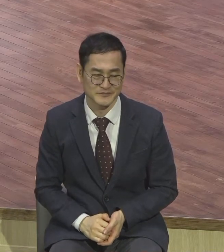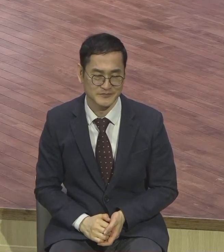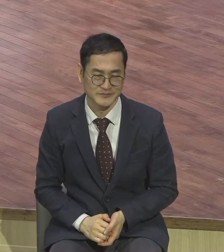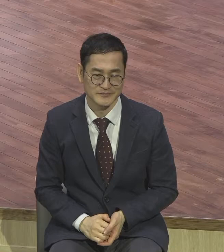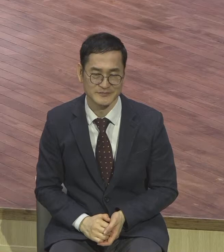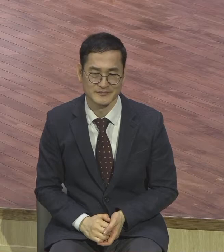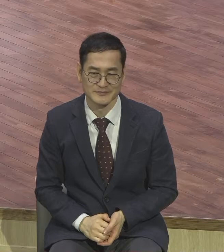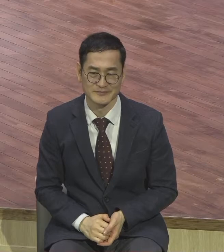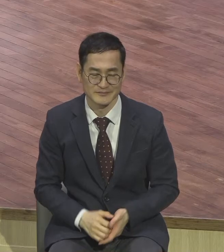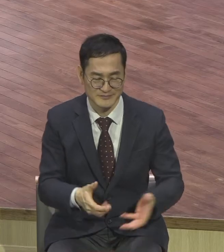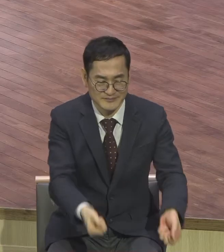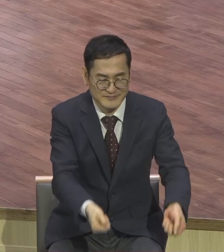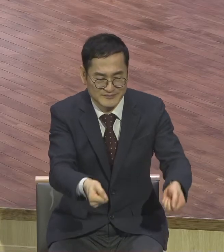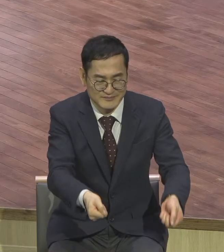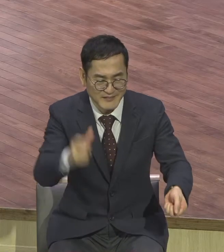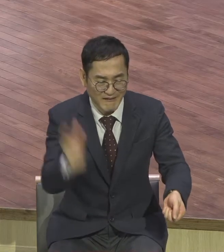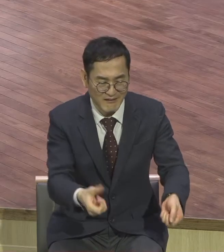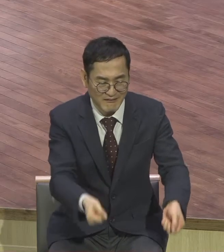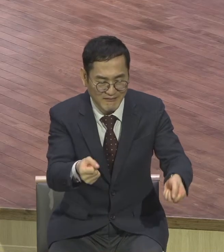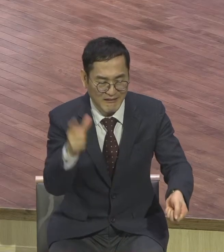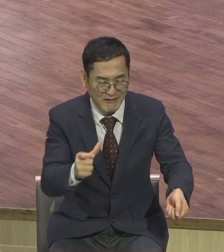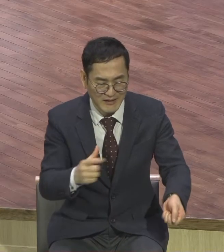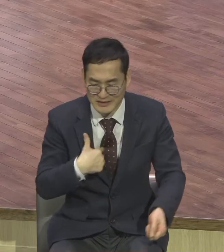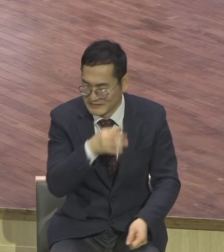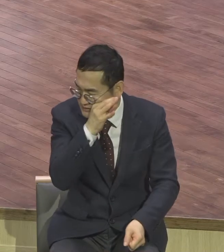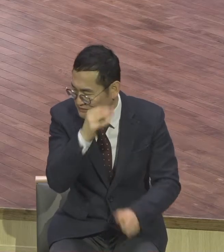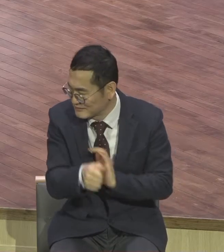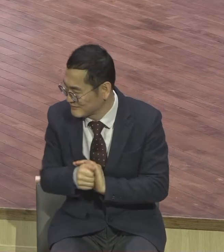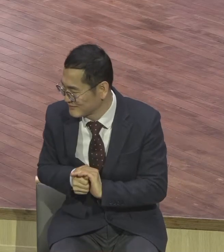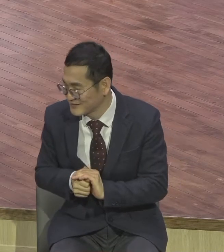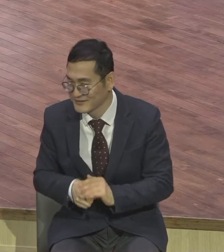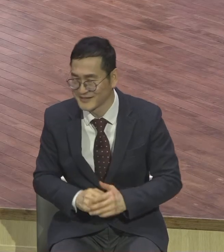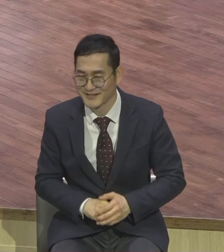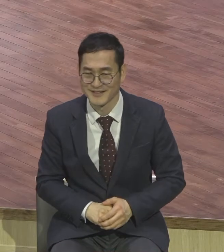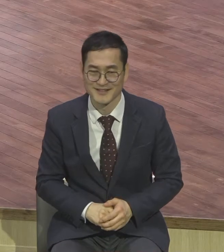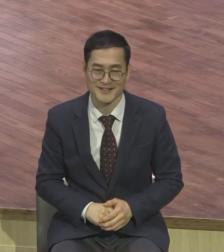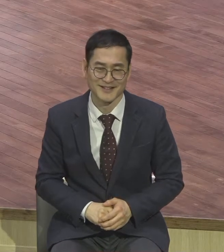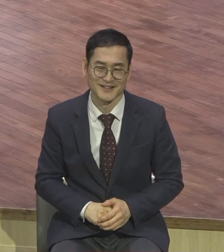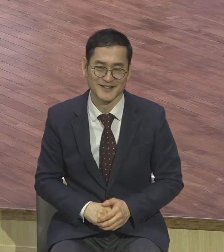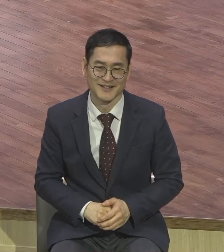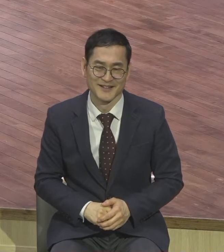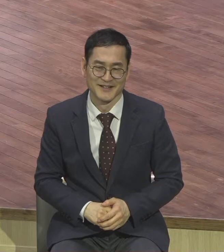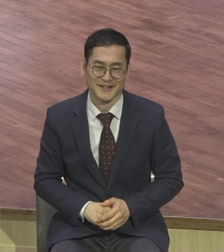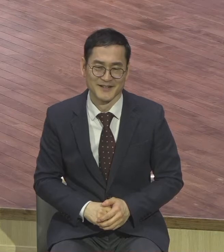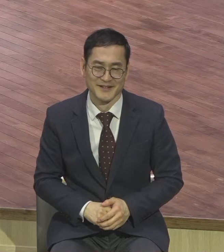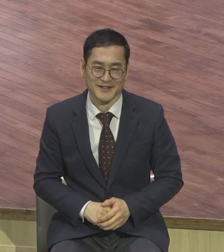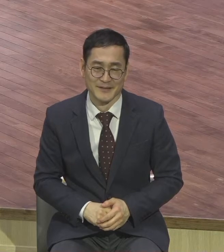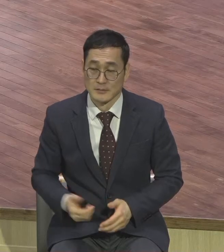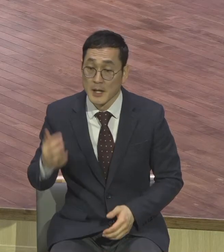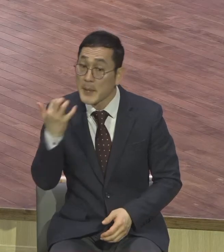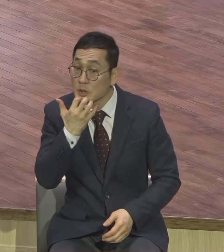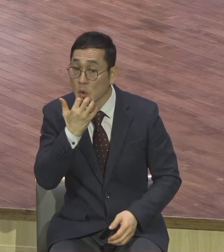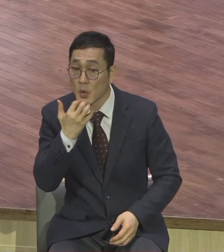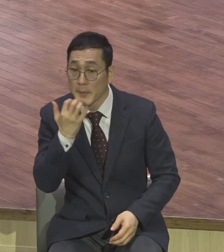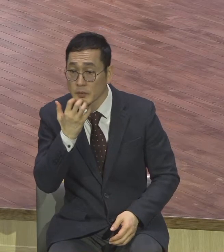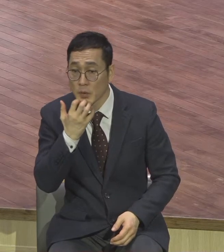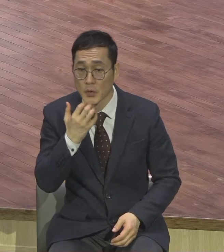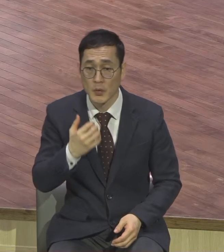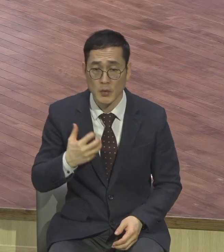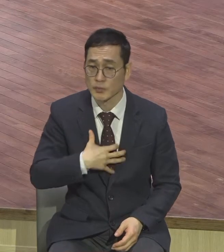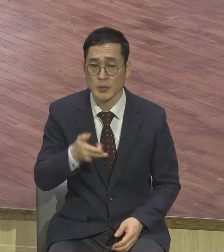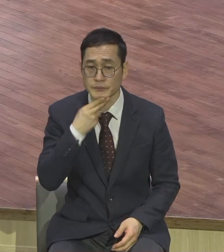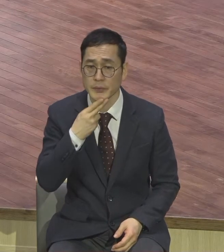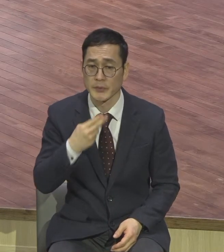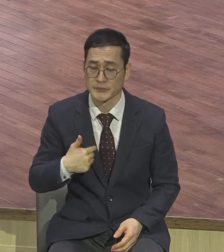창피당하잖아요. 겁이 나서 아냐 못자지 이리 내립니다. 그러니까 이 베드로는 그침없이 그냥